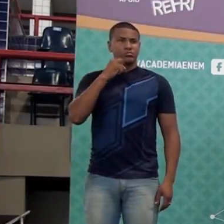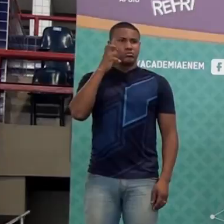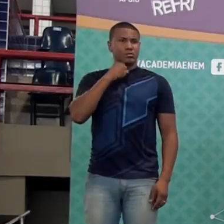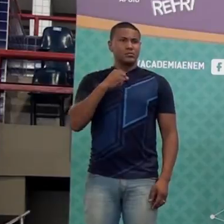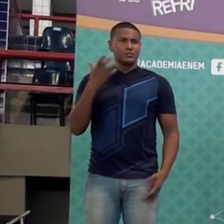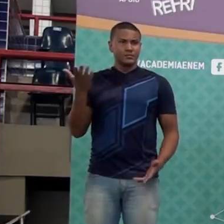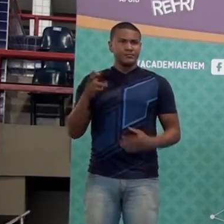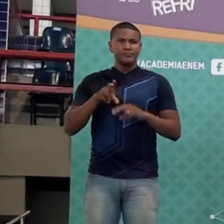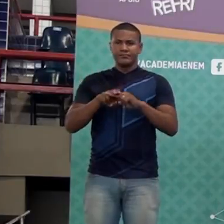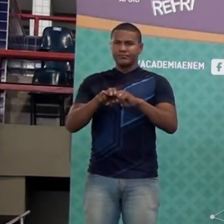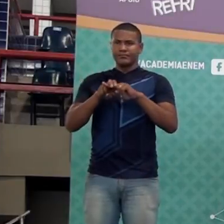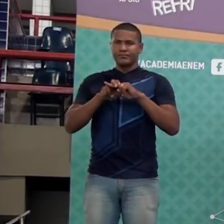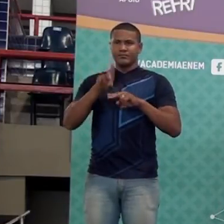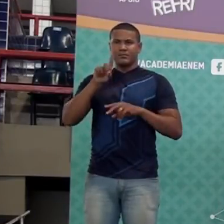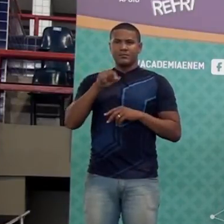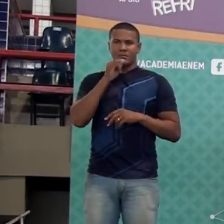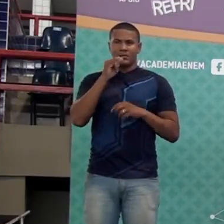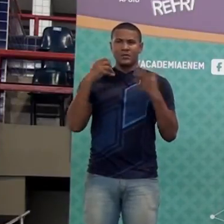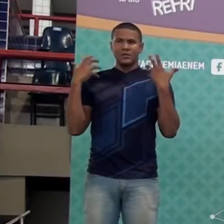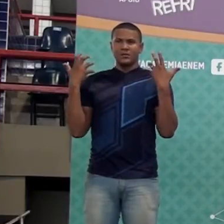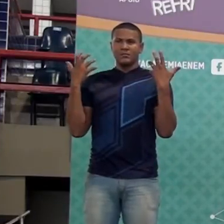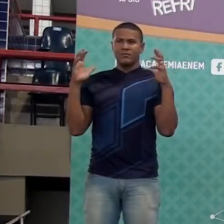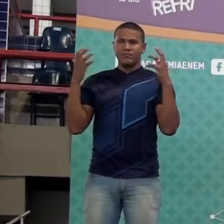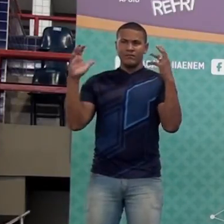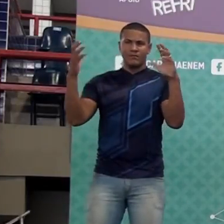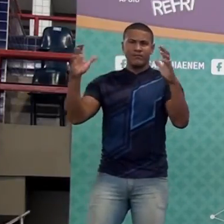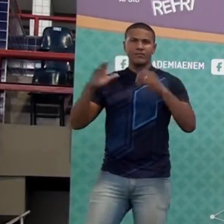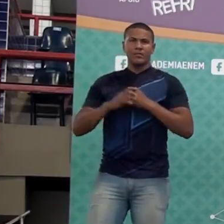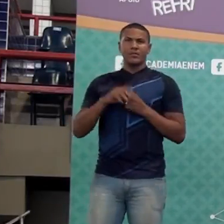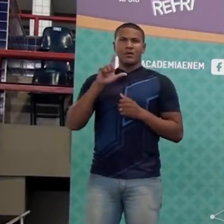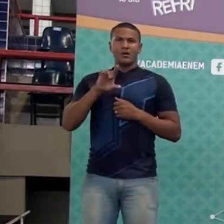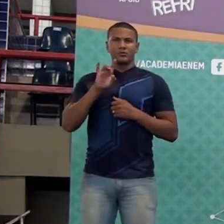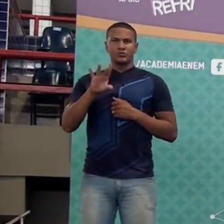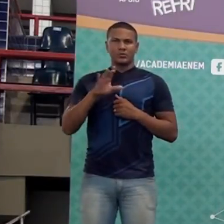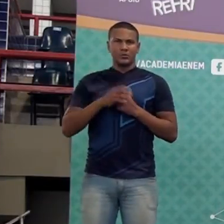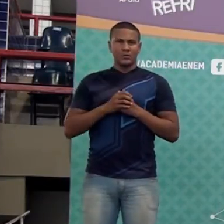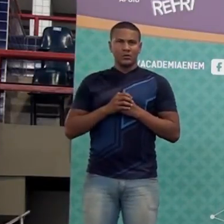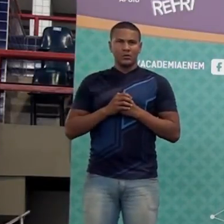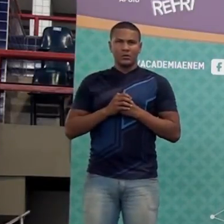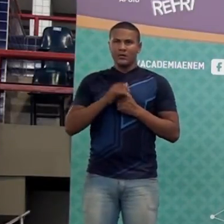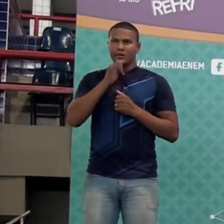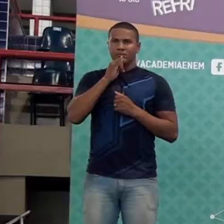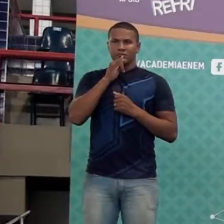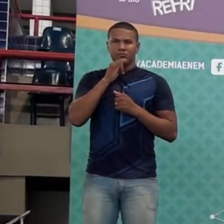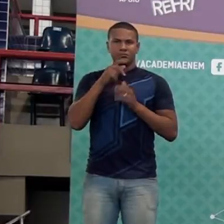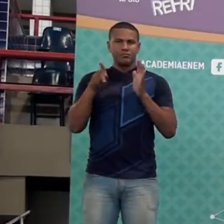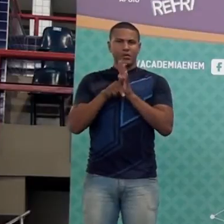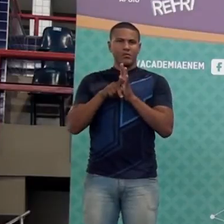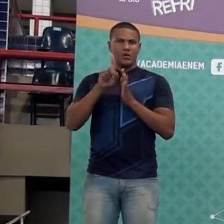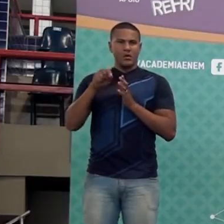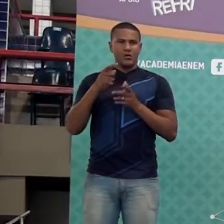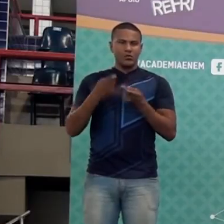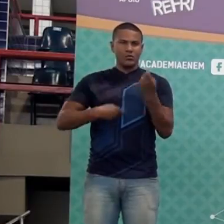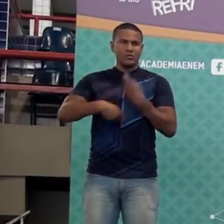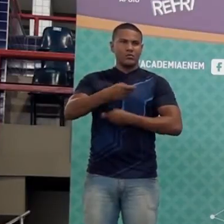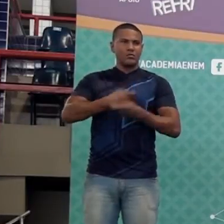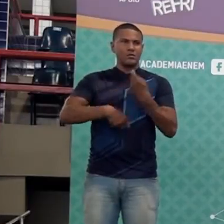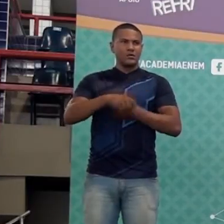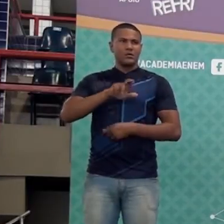que ser mantida, não é só por uma questão ambiental, é também por uma questão